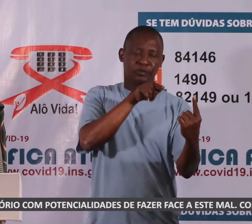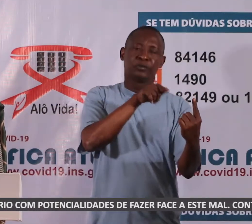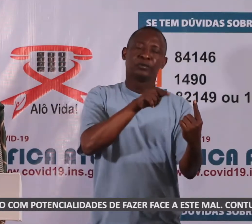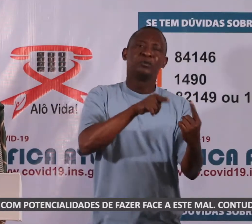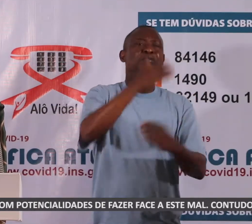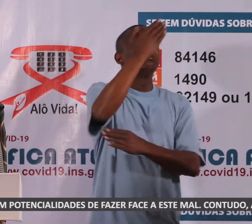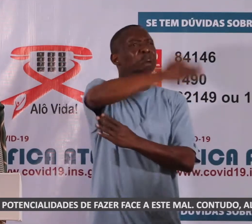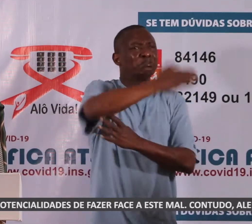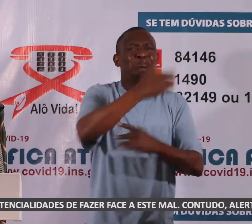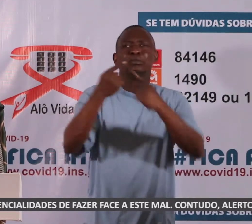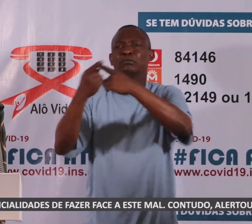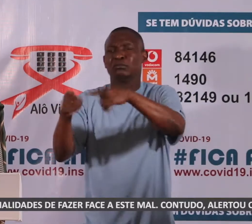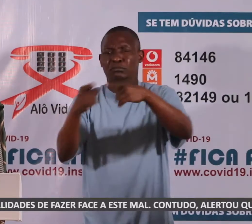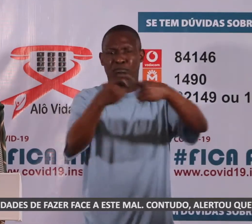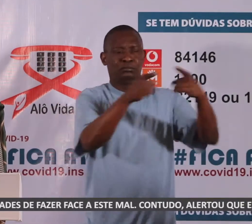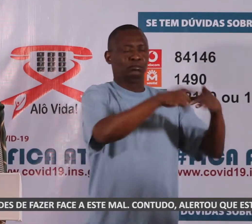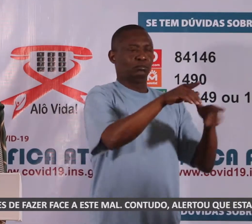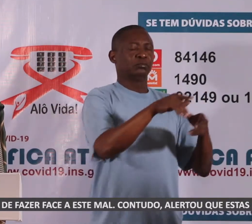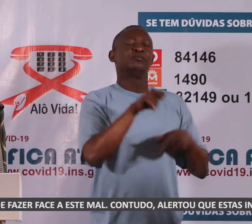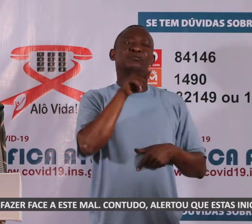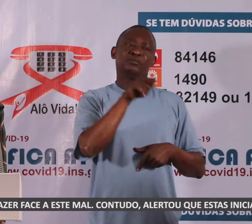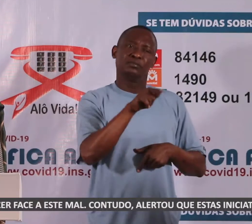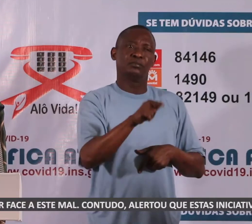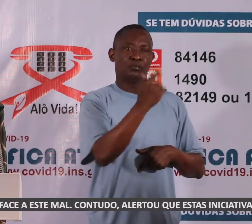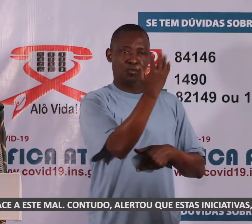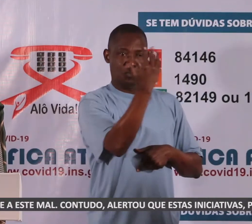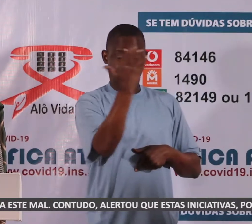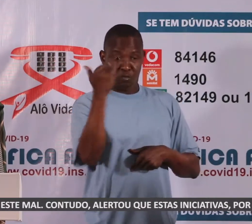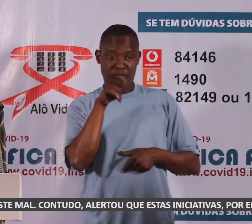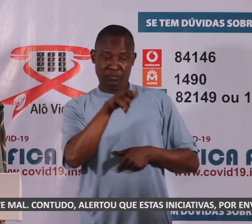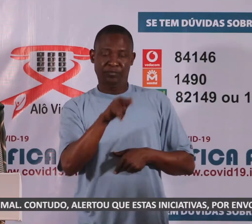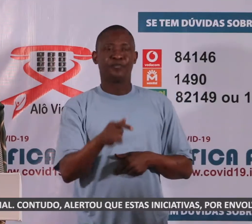entradas do nosso país. E deste número de pessoas,